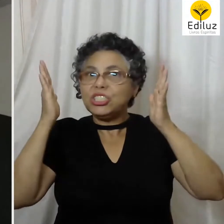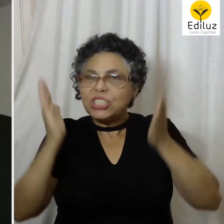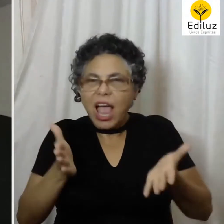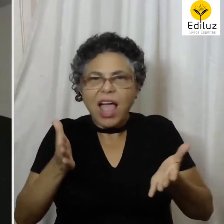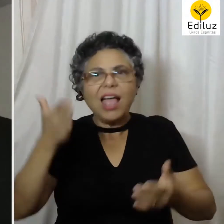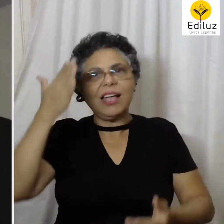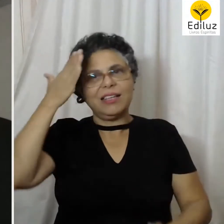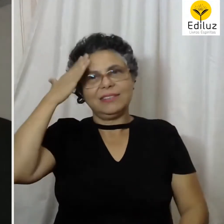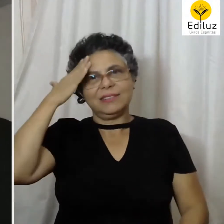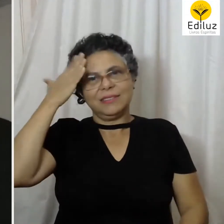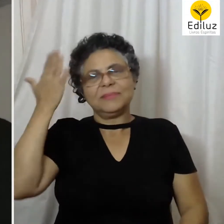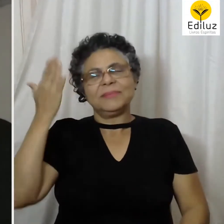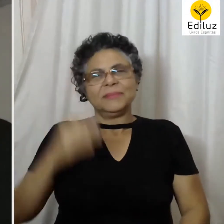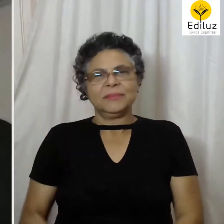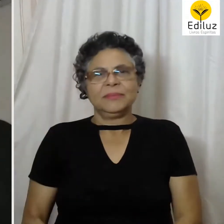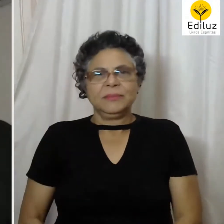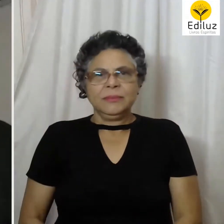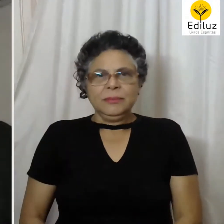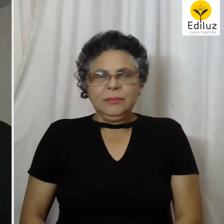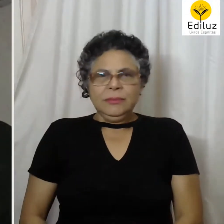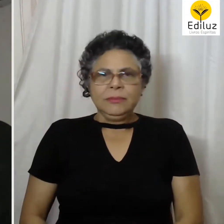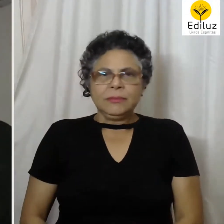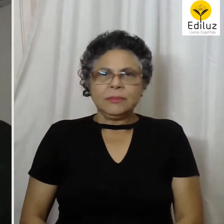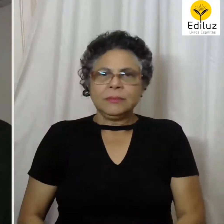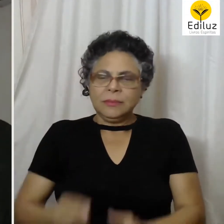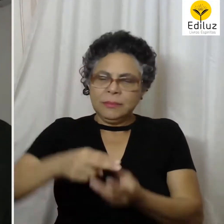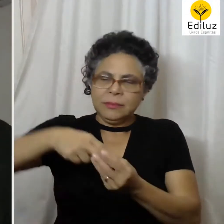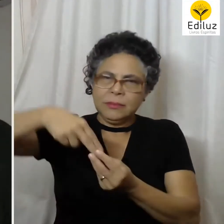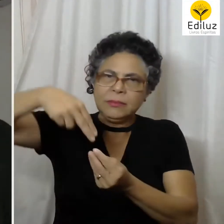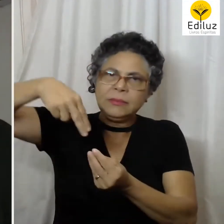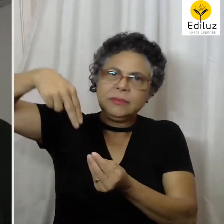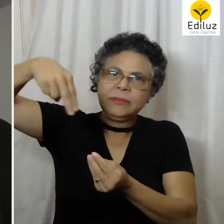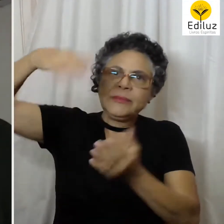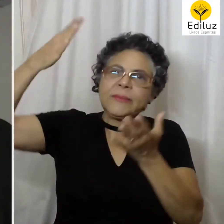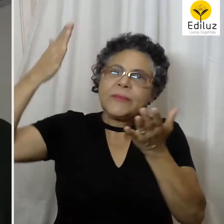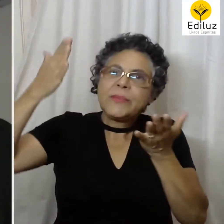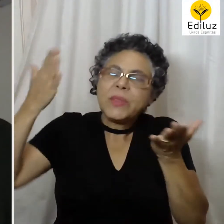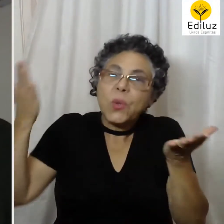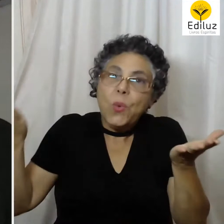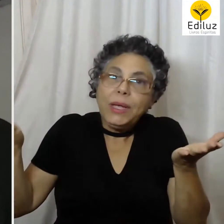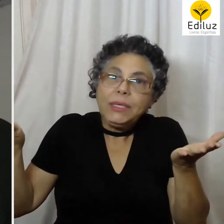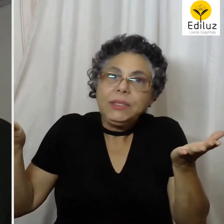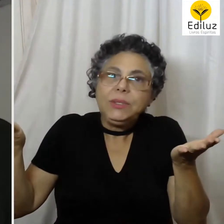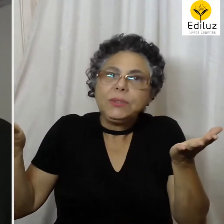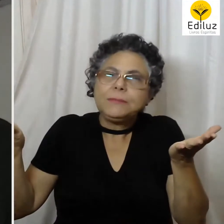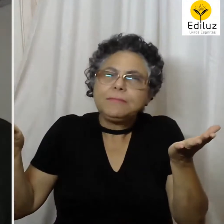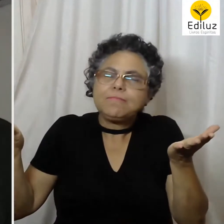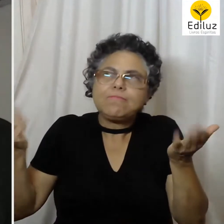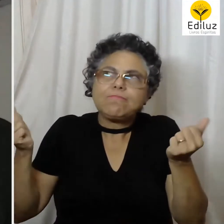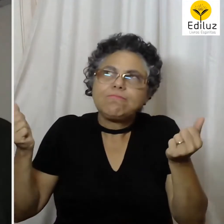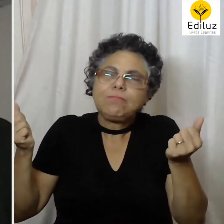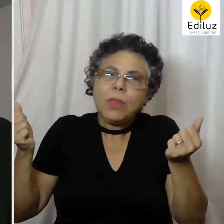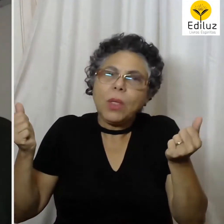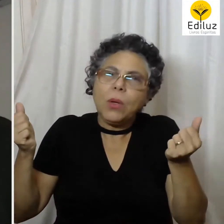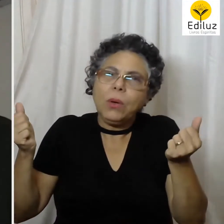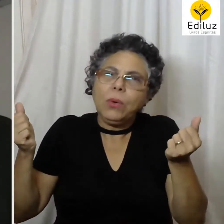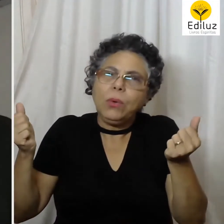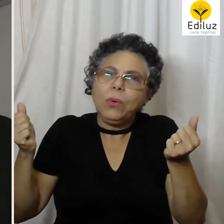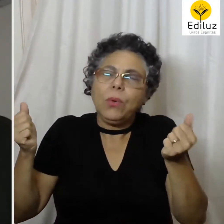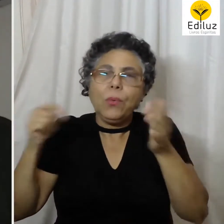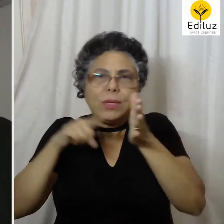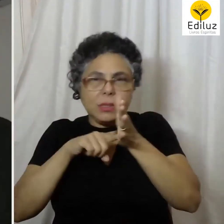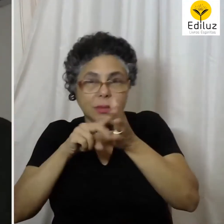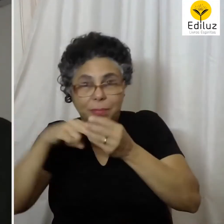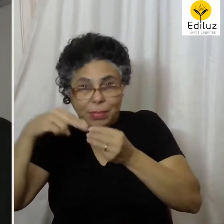já entende que o espírito, quando É assim mesmo que a ciência diz.